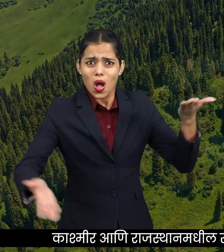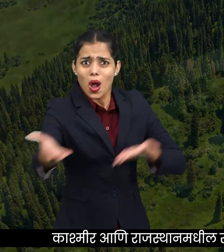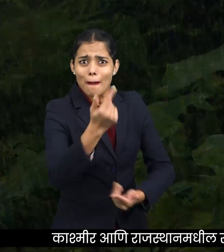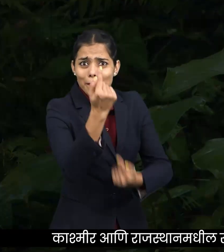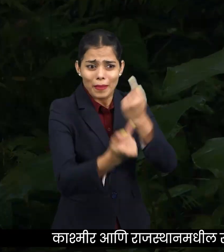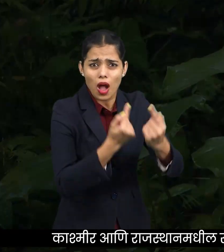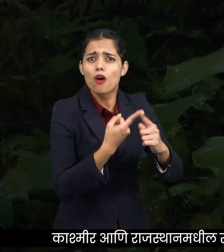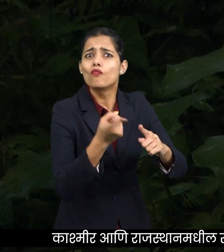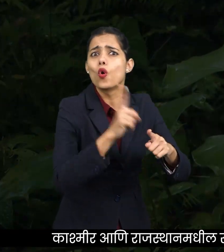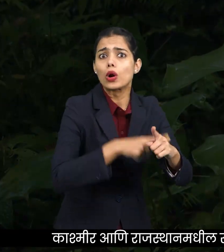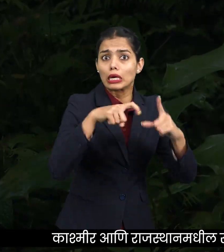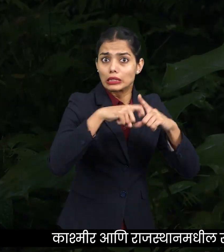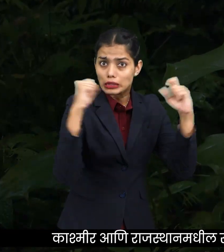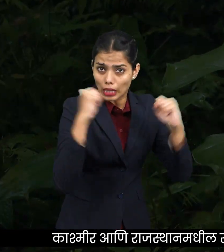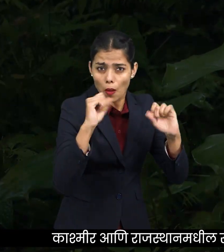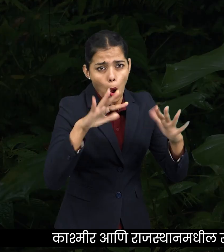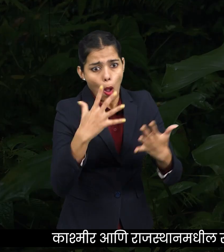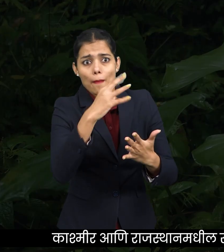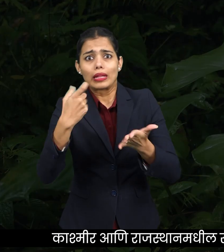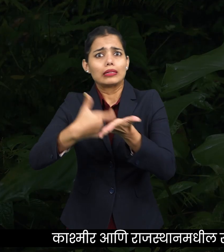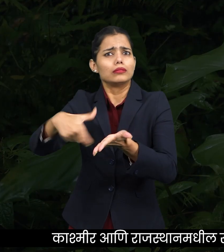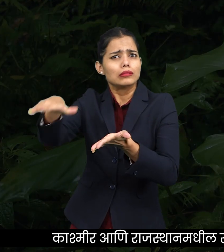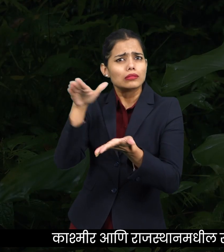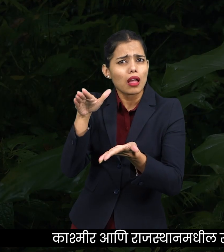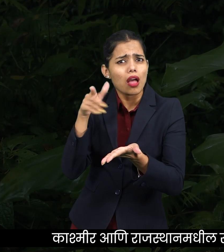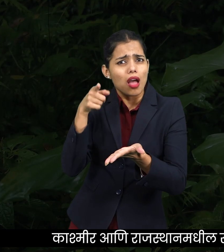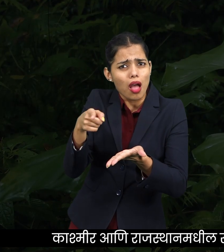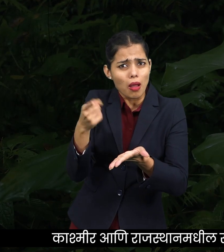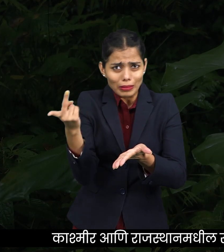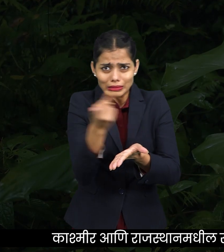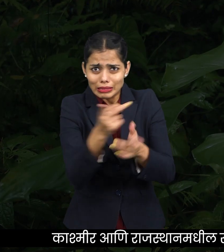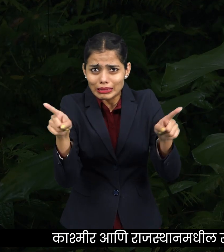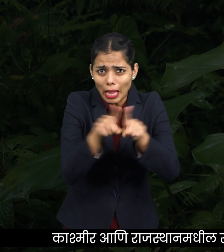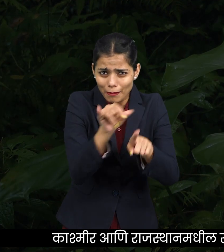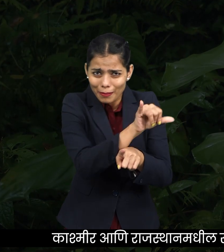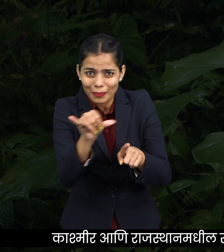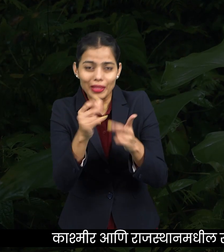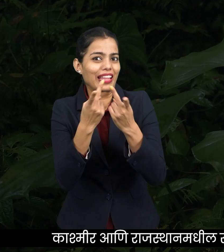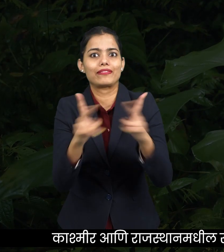काश्मीर आणि राजस्थानमधील सर्व वनस्पती एकाच प्रकारच्या नसतात.